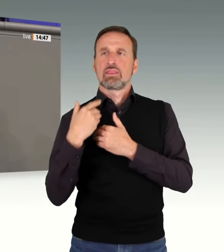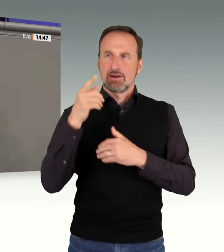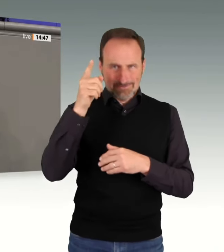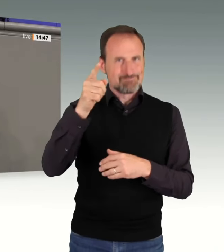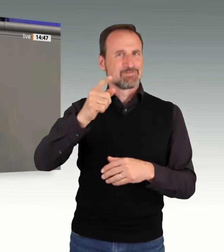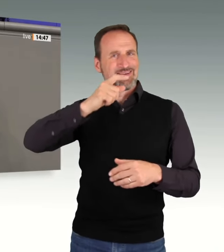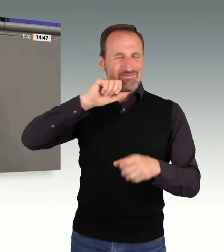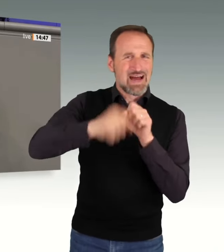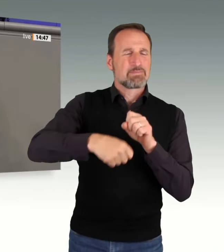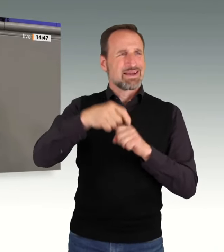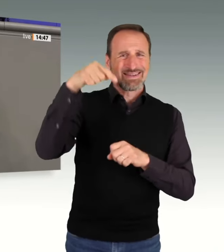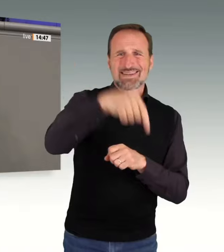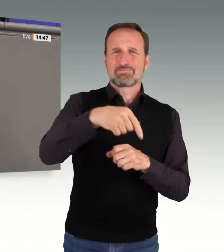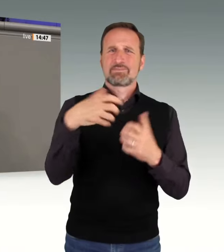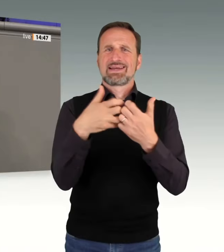dieses Krieges.